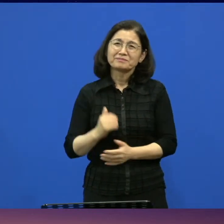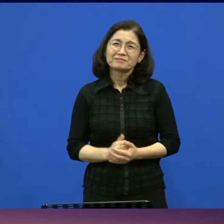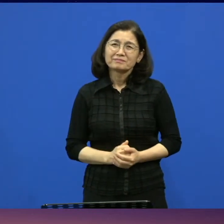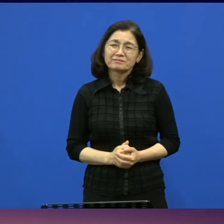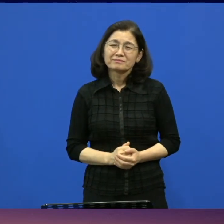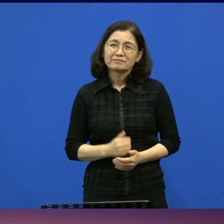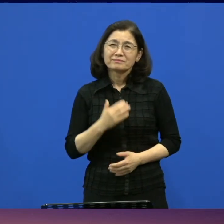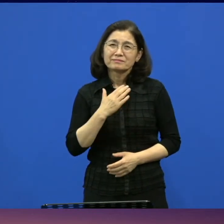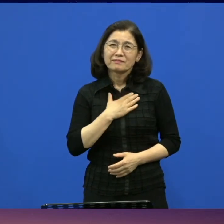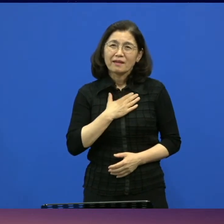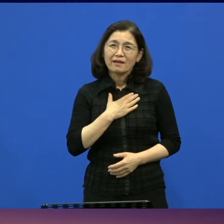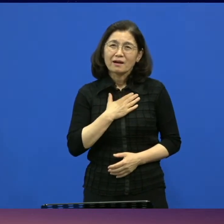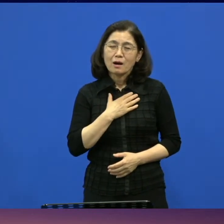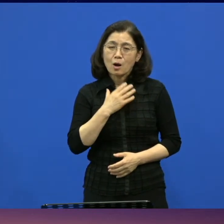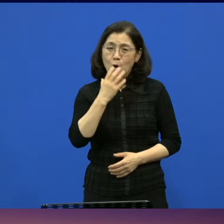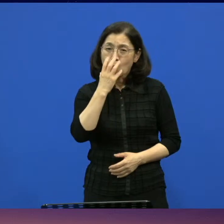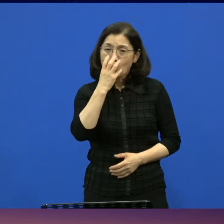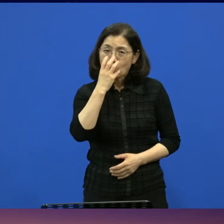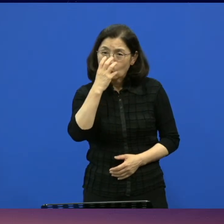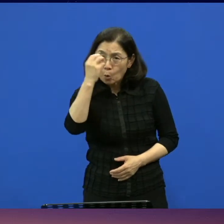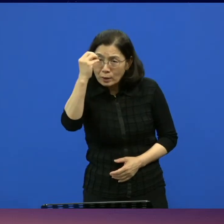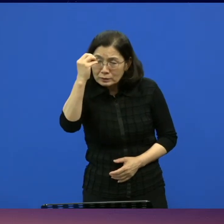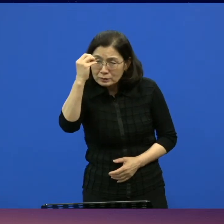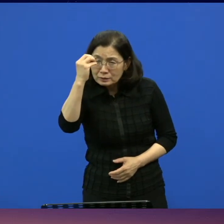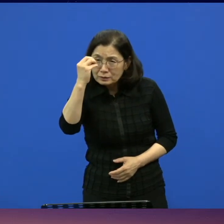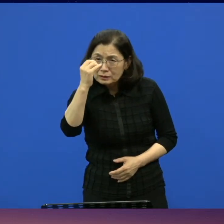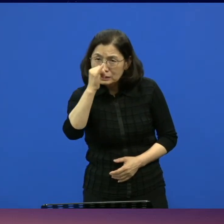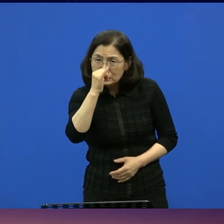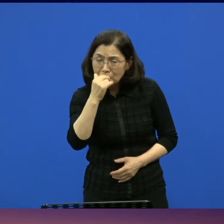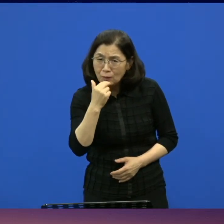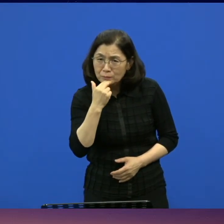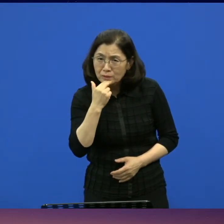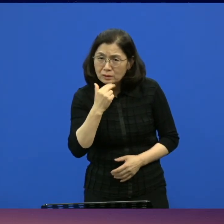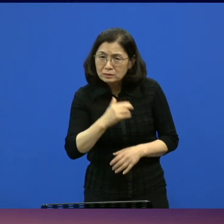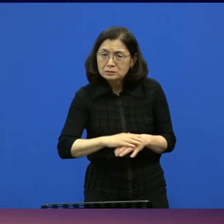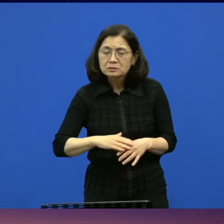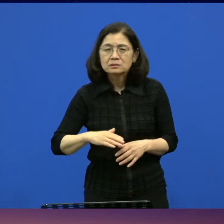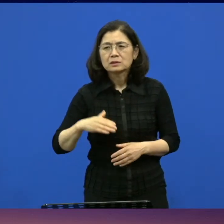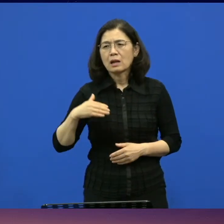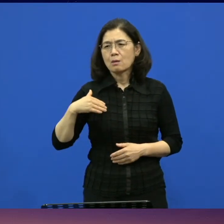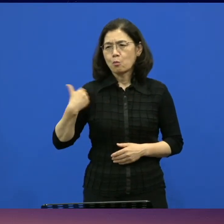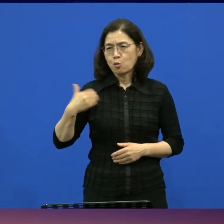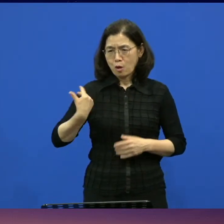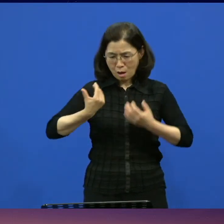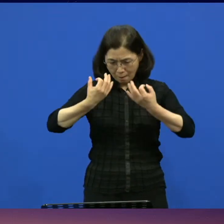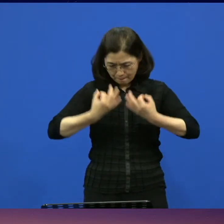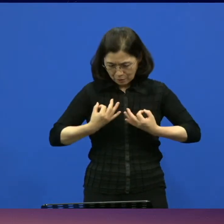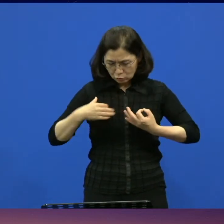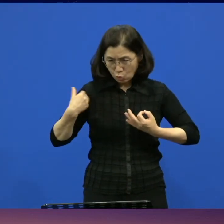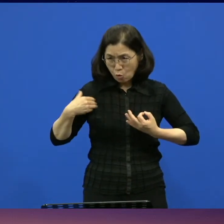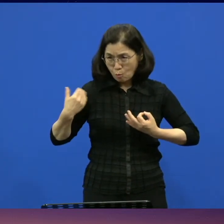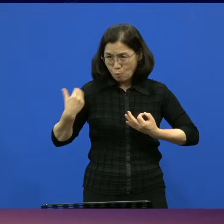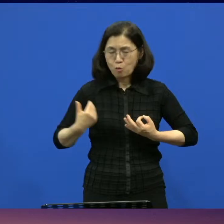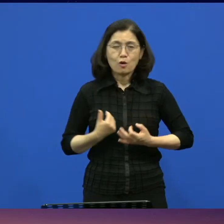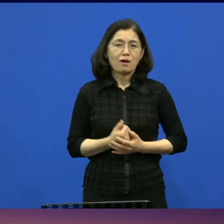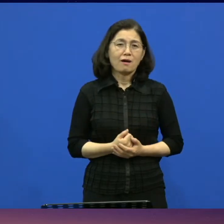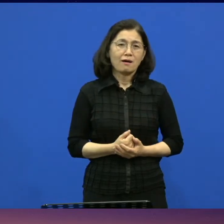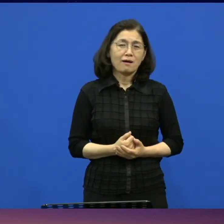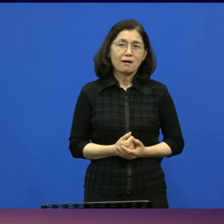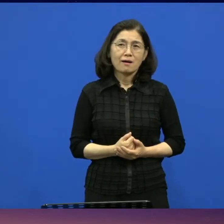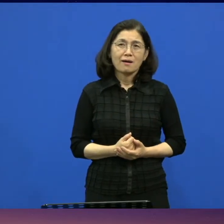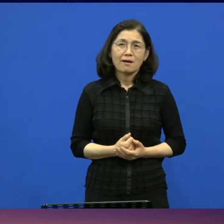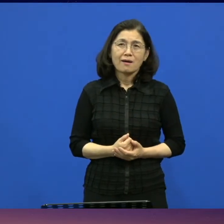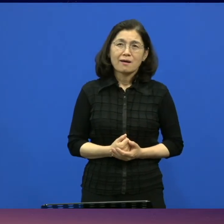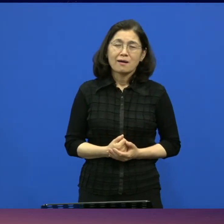그래서 내가 교만한 줄 모르고 살아요. 이게 문제라니까. 이게 나병과 같아요.